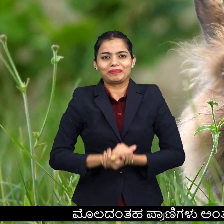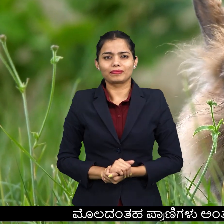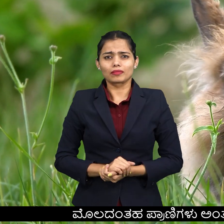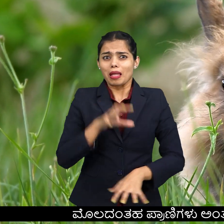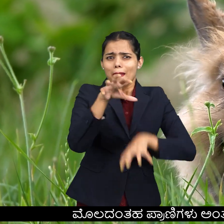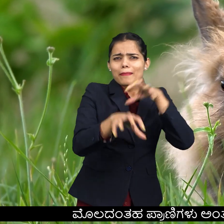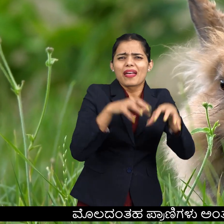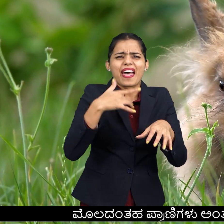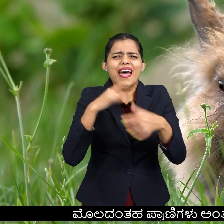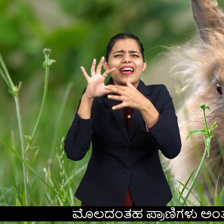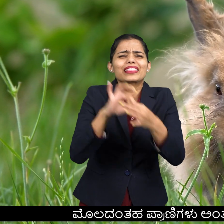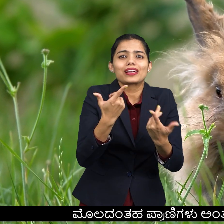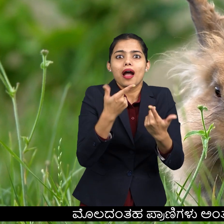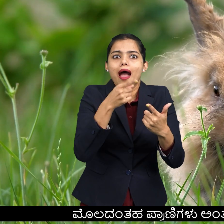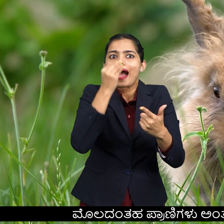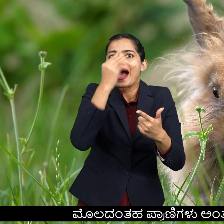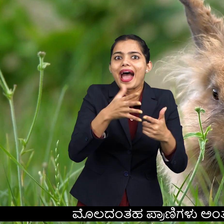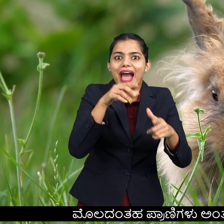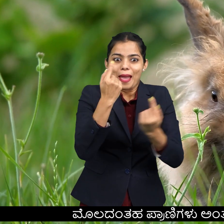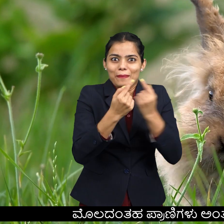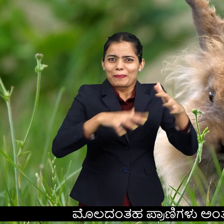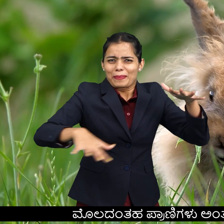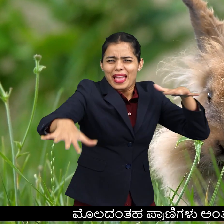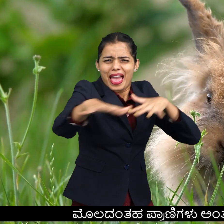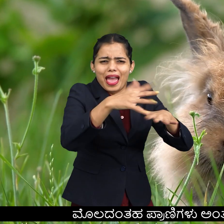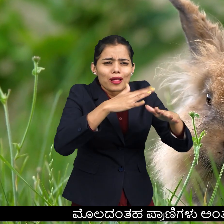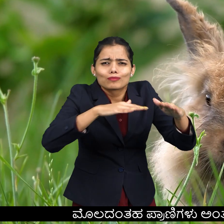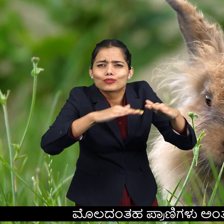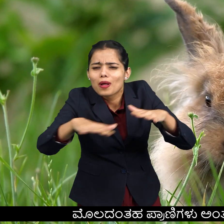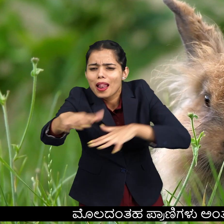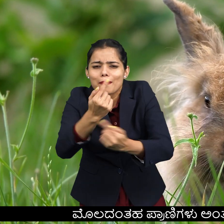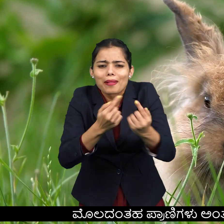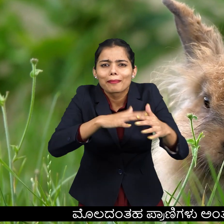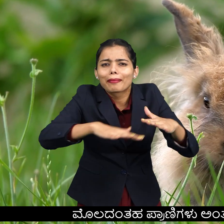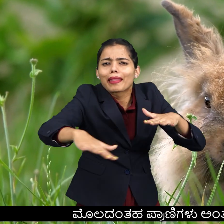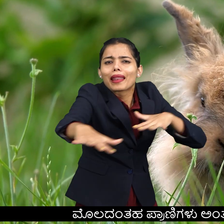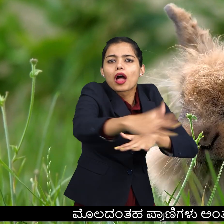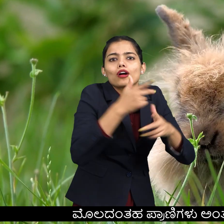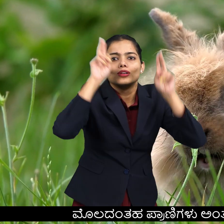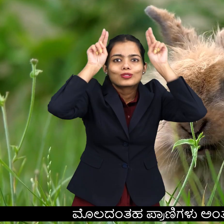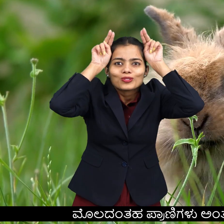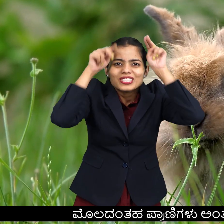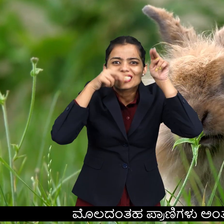ಮೊಲದಂತಹ ಪ್ರಾಣಿಗಳು ಅಂತಹ ಹುಲ್ಲುಗಳಲ್ಲಿ ಕಂಡುಬರುತ್ತವೆ.